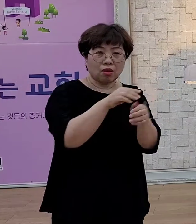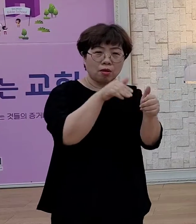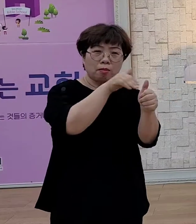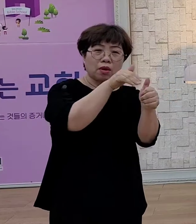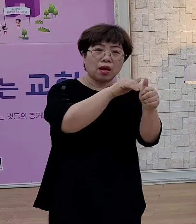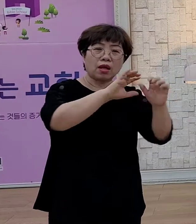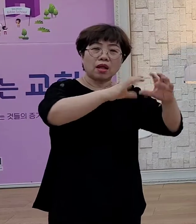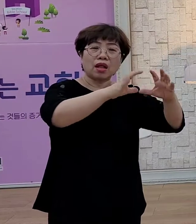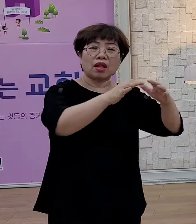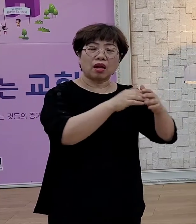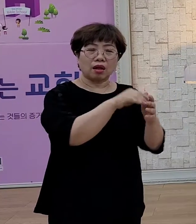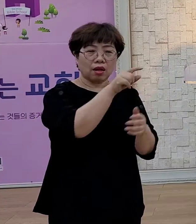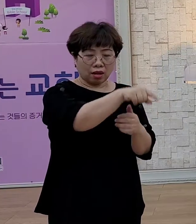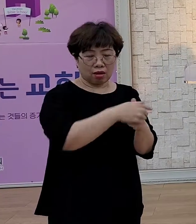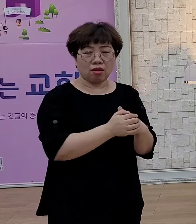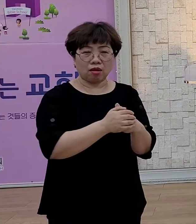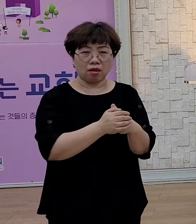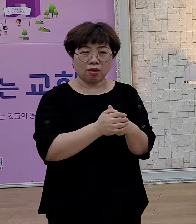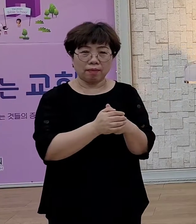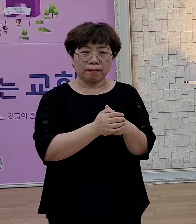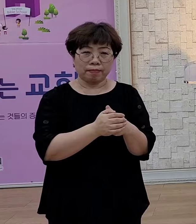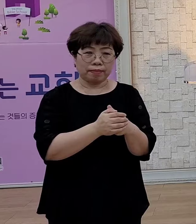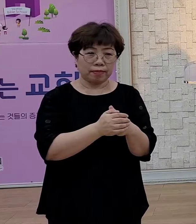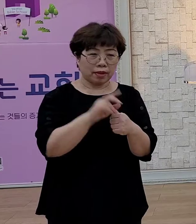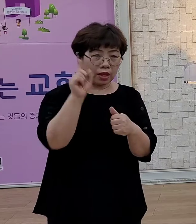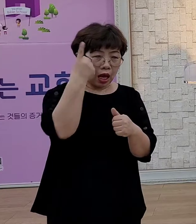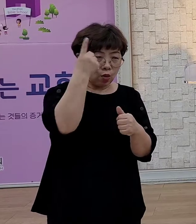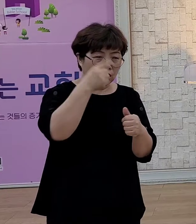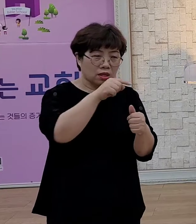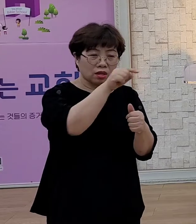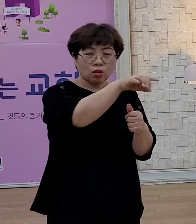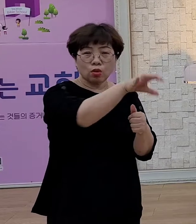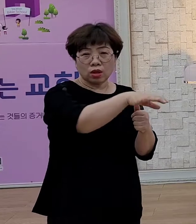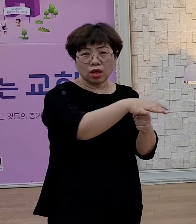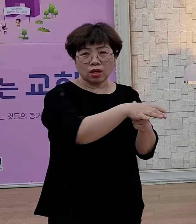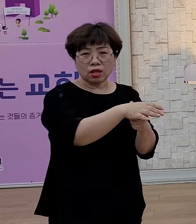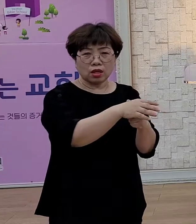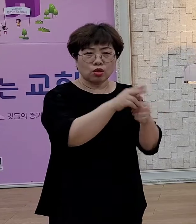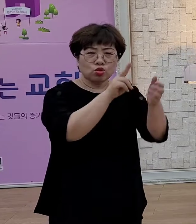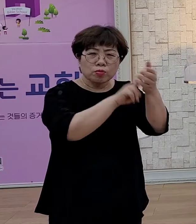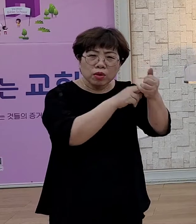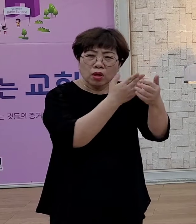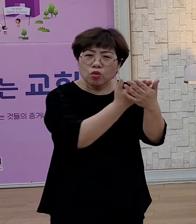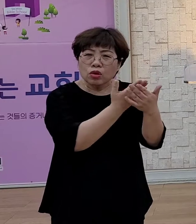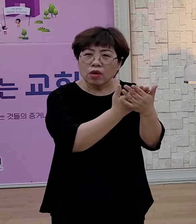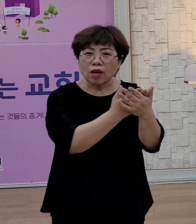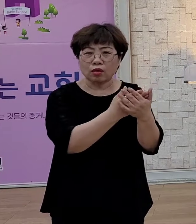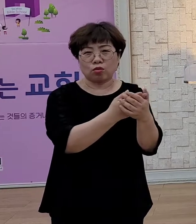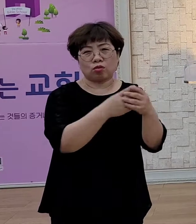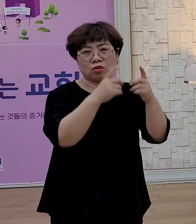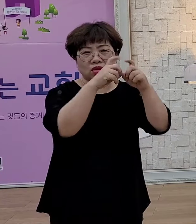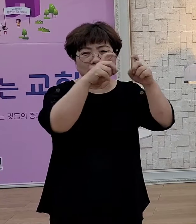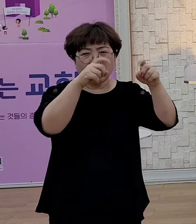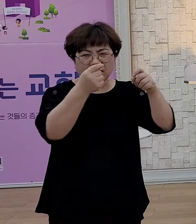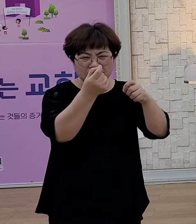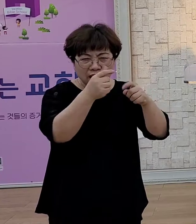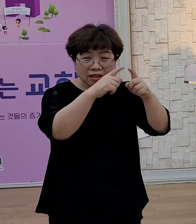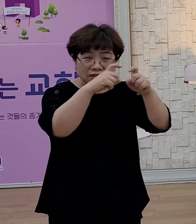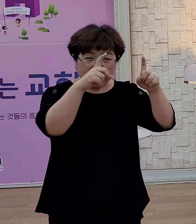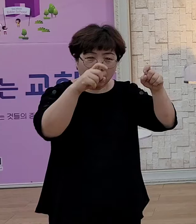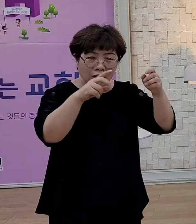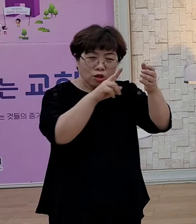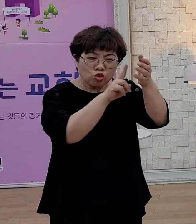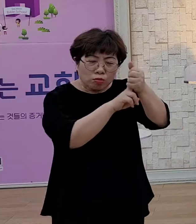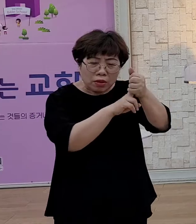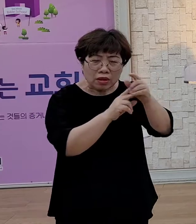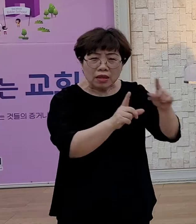망명을 신청해가지고 왕이 어느 성에 니 여기 살아라. 이게 또 살려줬어요. 그래서 다윗을 블레셋의